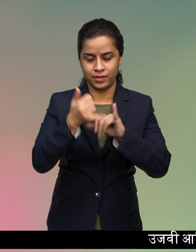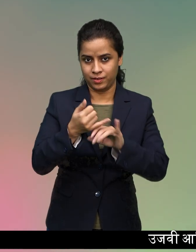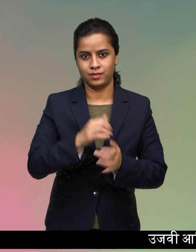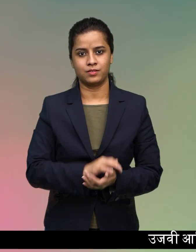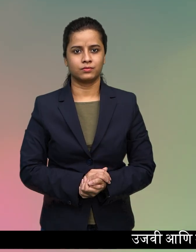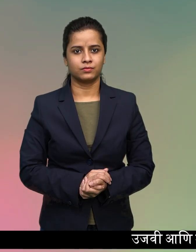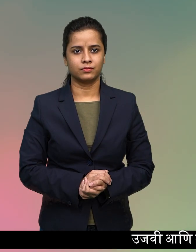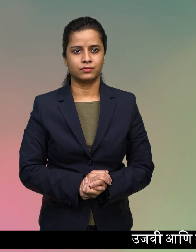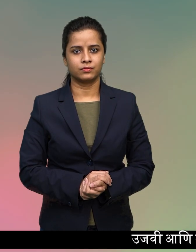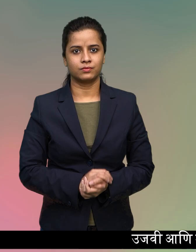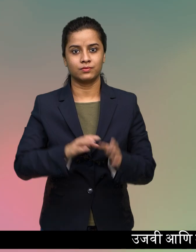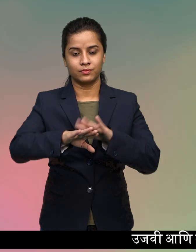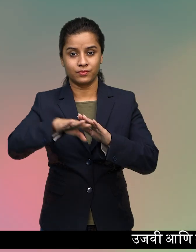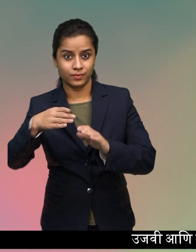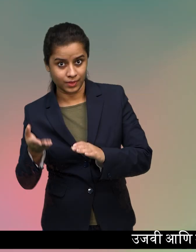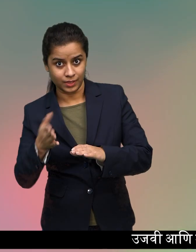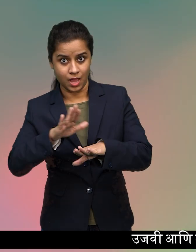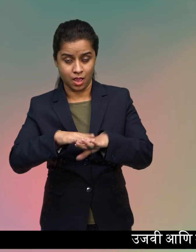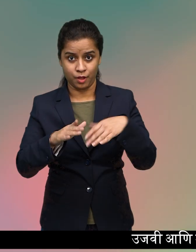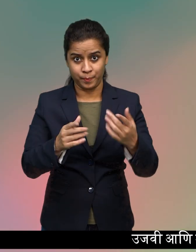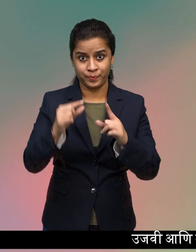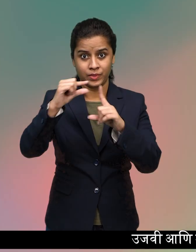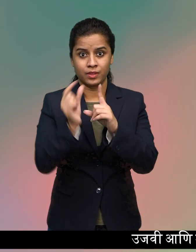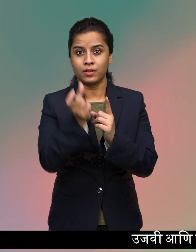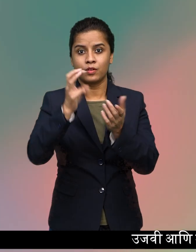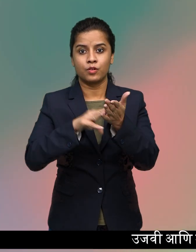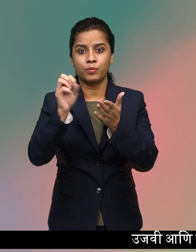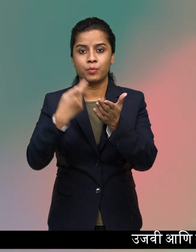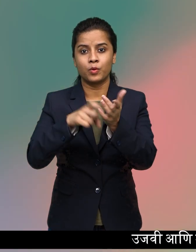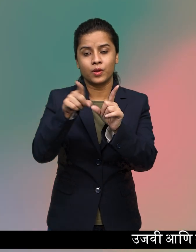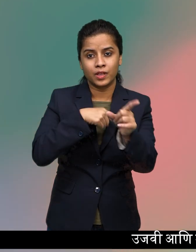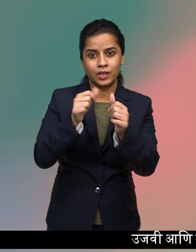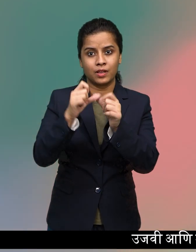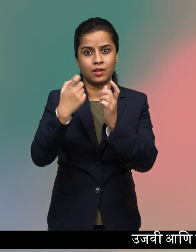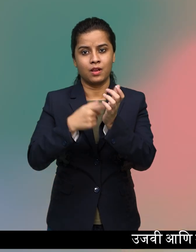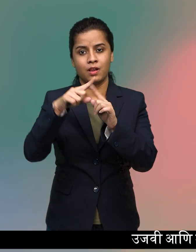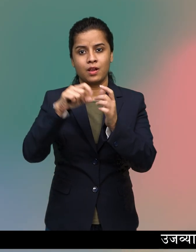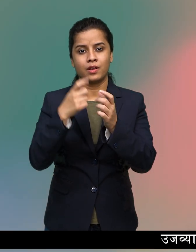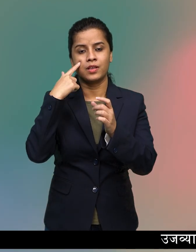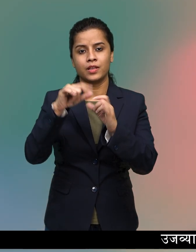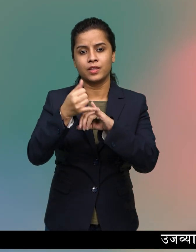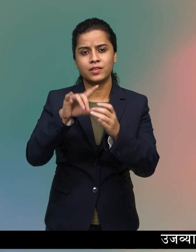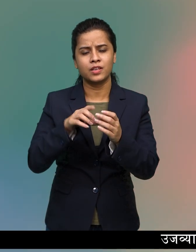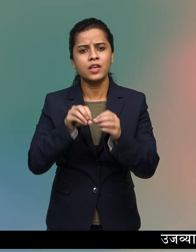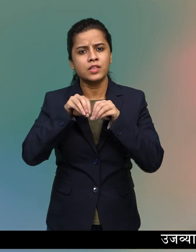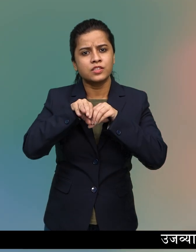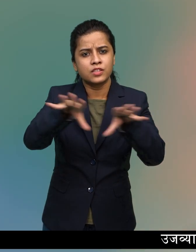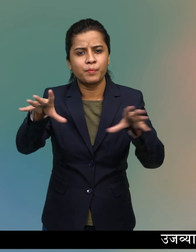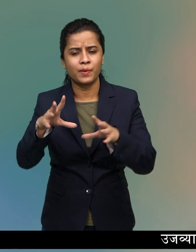उजवी आणि डावी फुफ्फुसीय धमन्या अनुक्रमे उजव्या आणि डाव्या फुफ्फुसांना